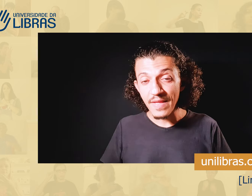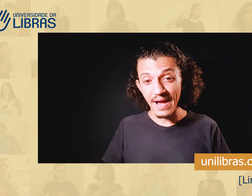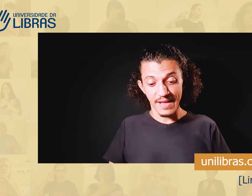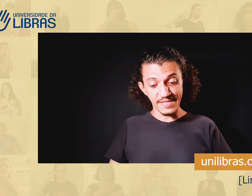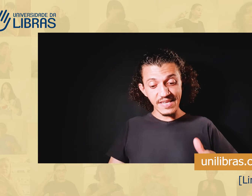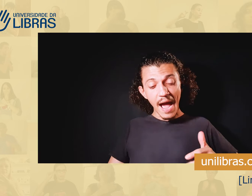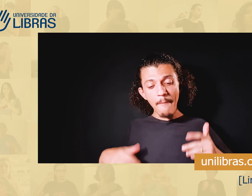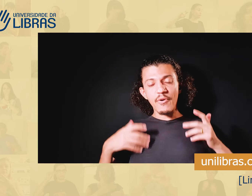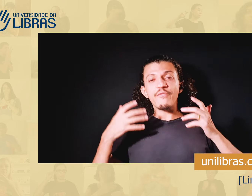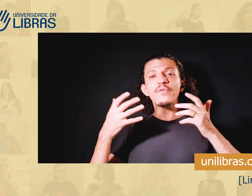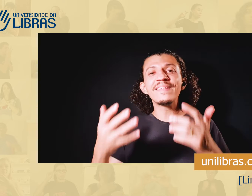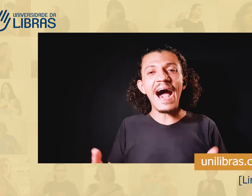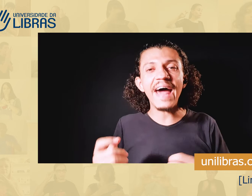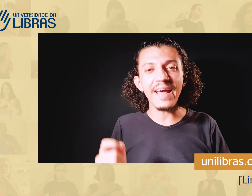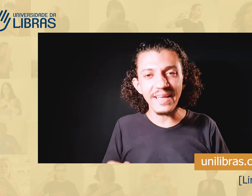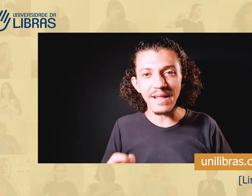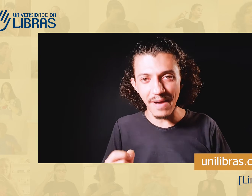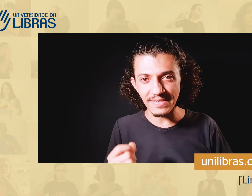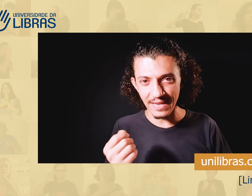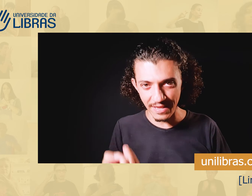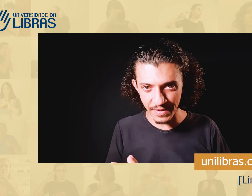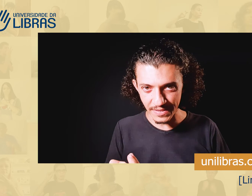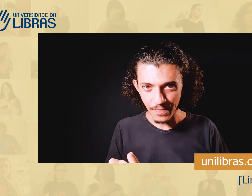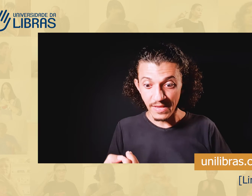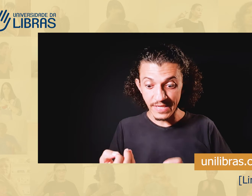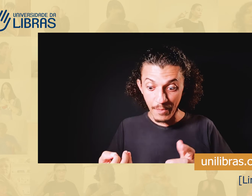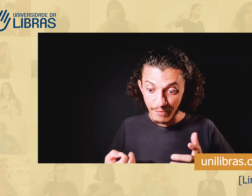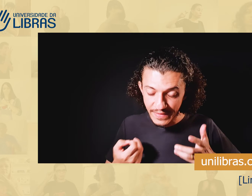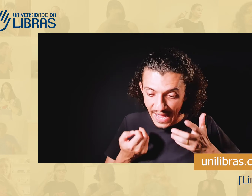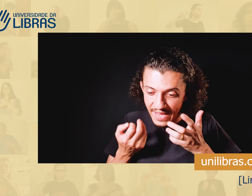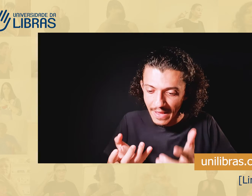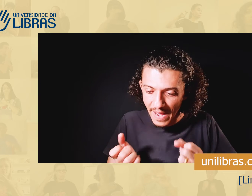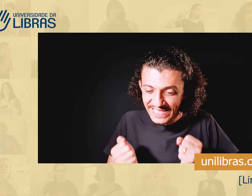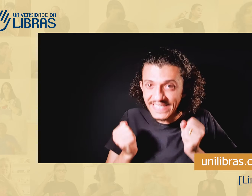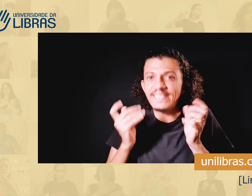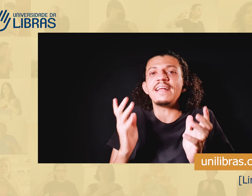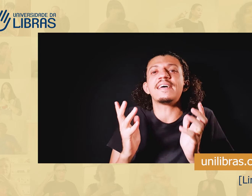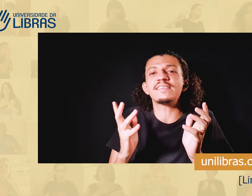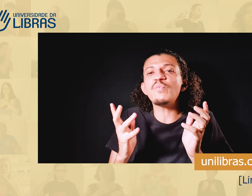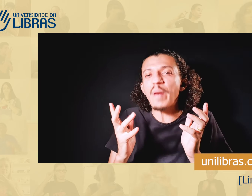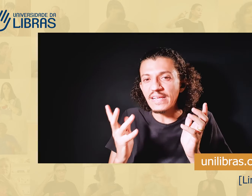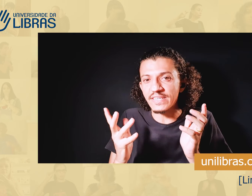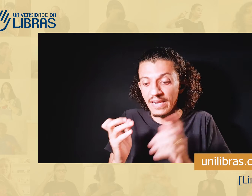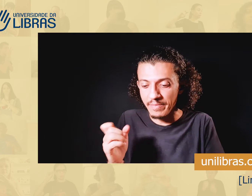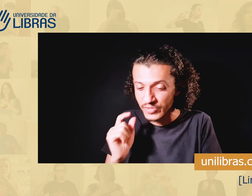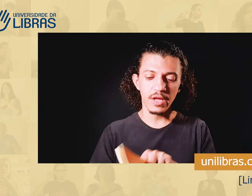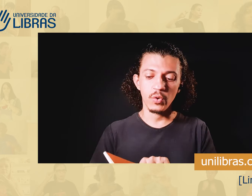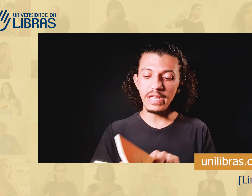a se aprofundar ainda mais na Libras, se aprofundar ainda mais na sinalização prática na Libras. No livro